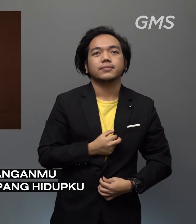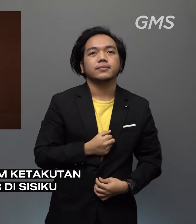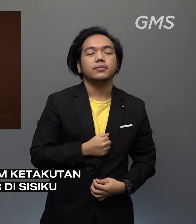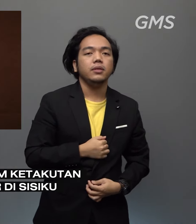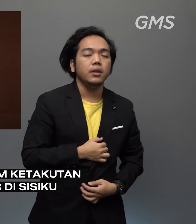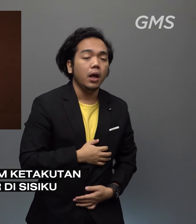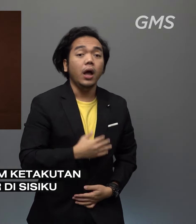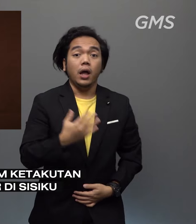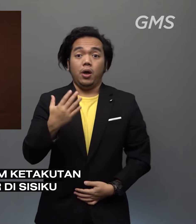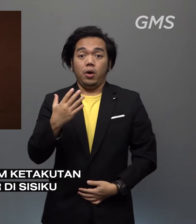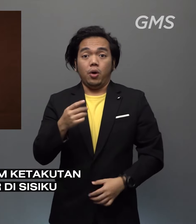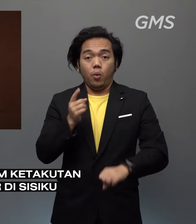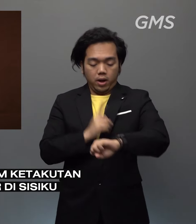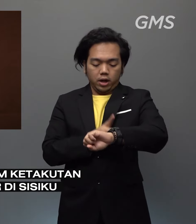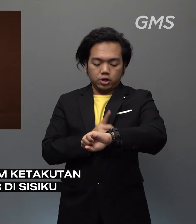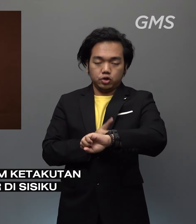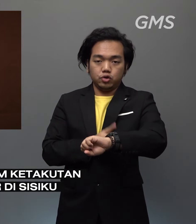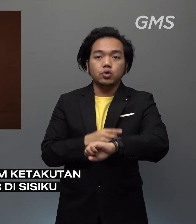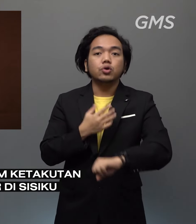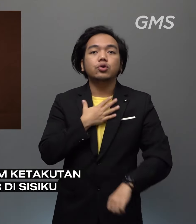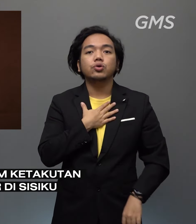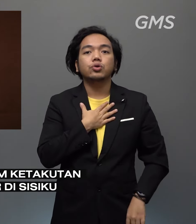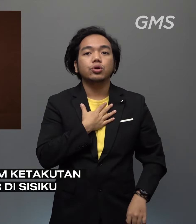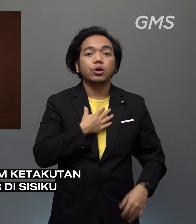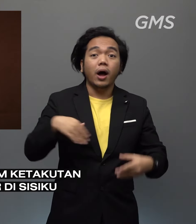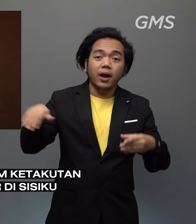saat ku dalam ketakutan, saat ku